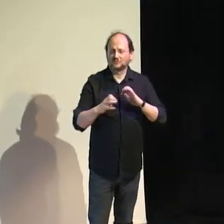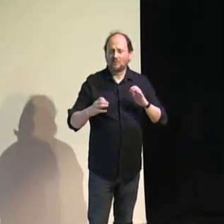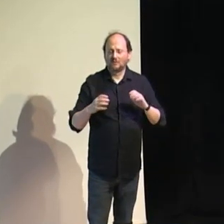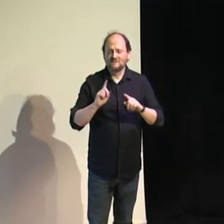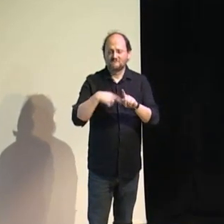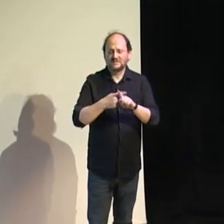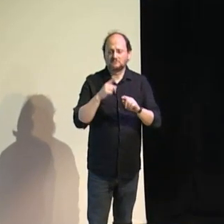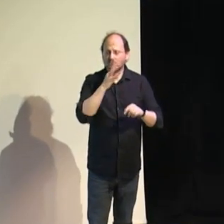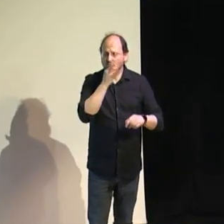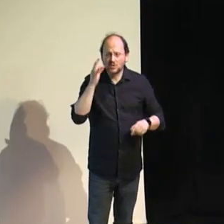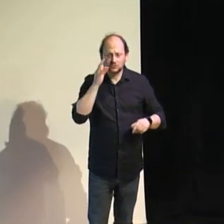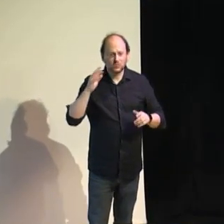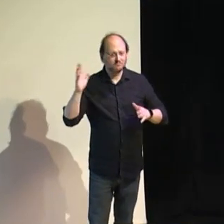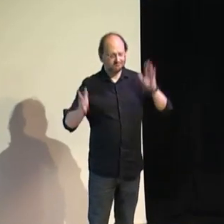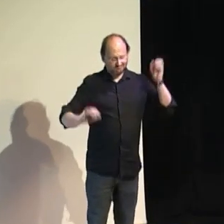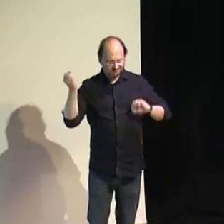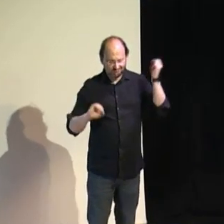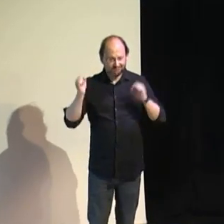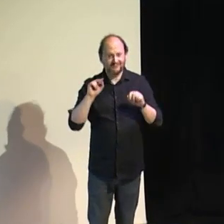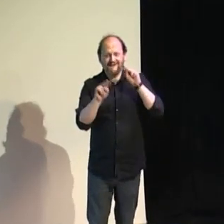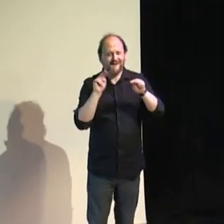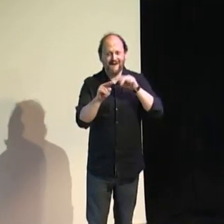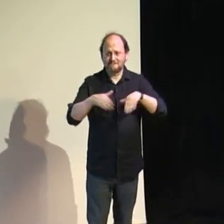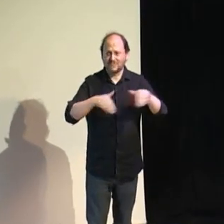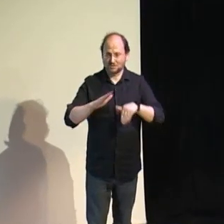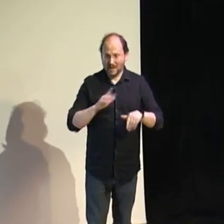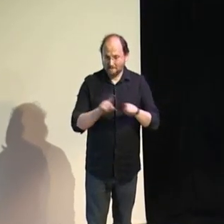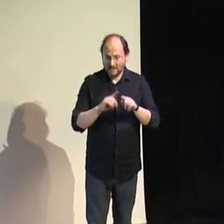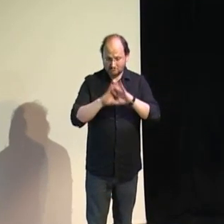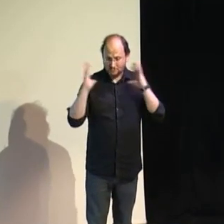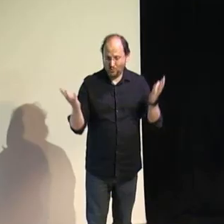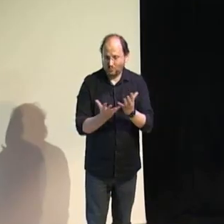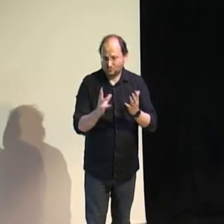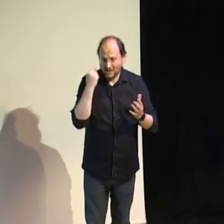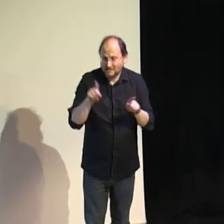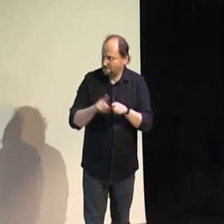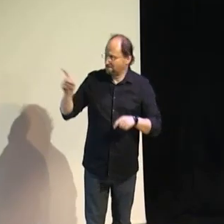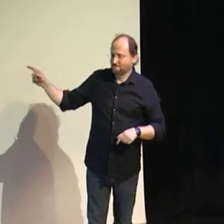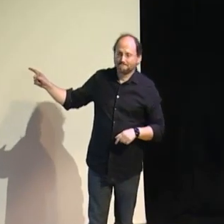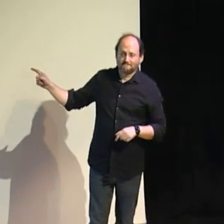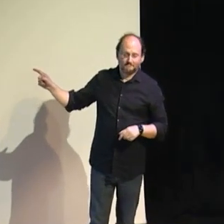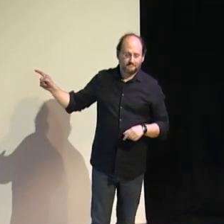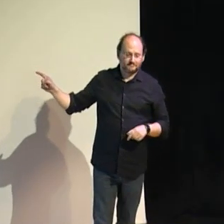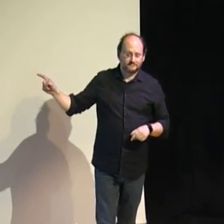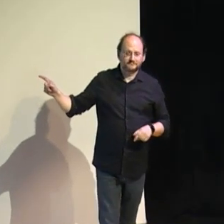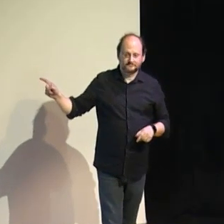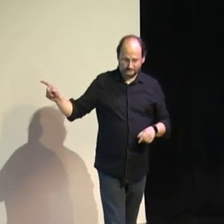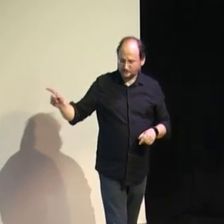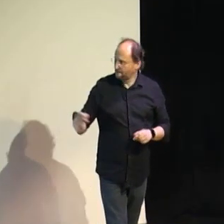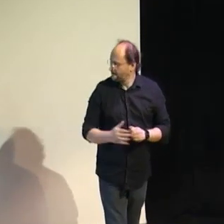d'avoir la même langue. Donc c'est pour ça en fait que ce qu'on se rend compte, c'est que ce qui était utilisé, c'était la gestuelle, parce que